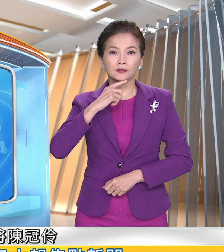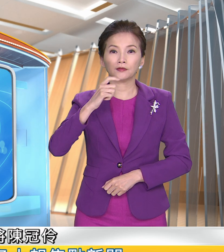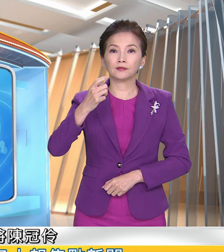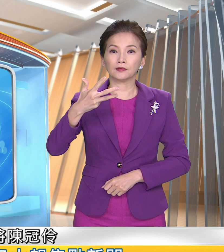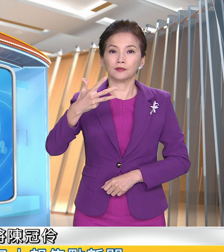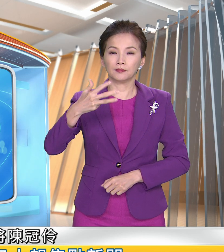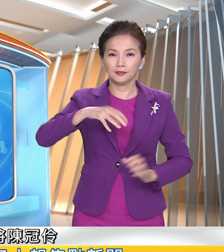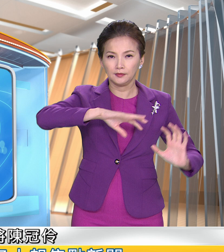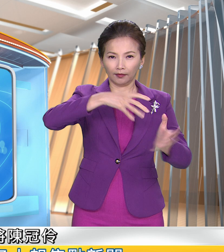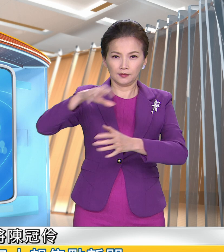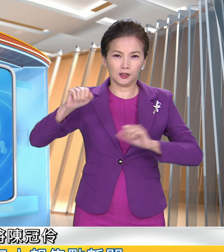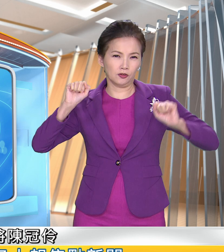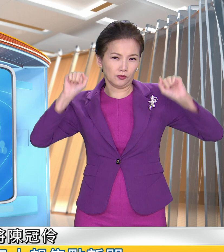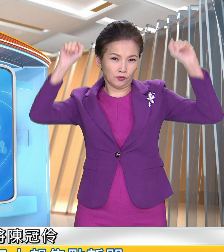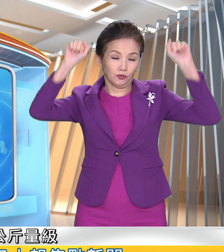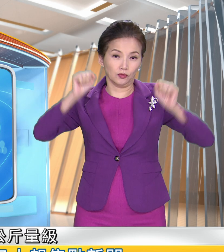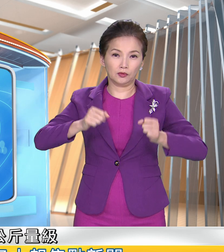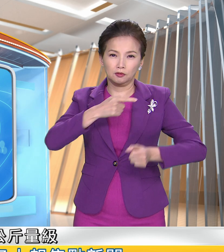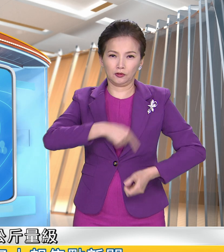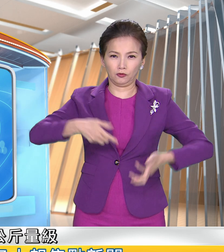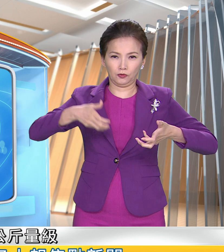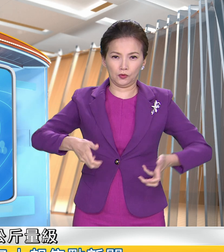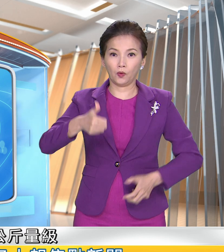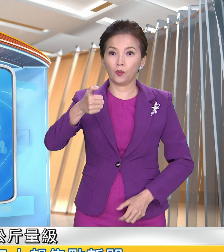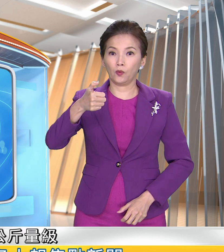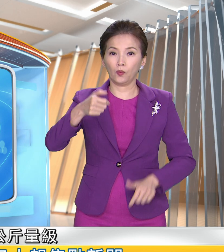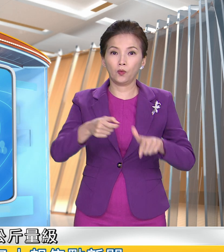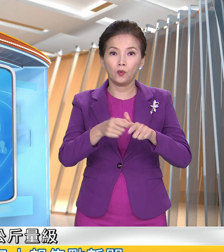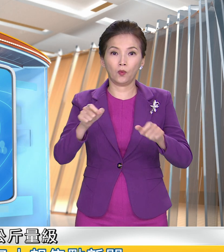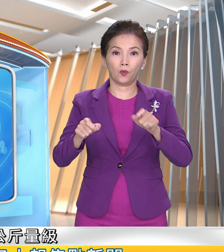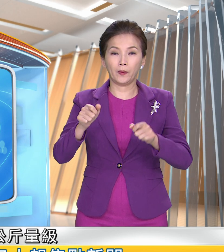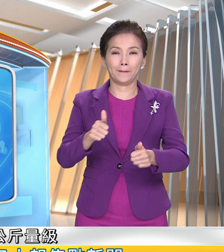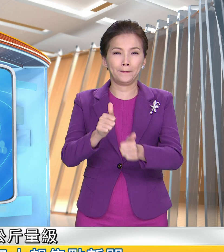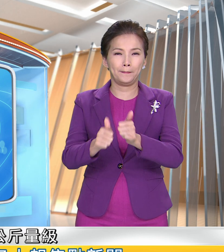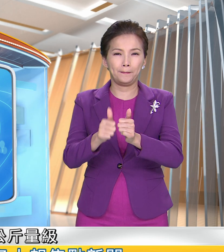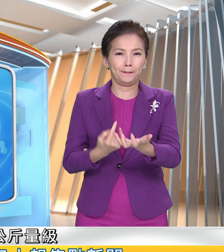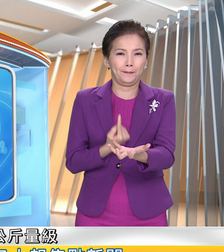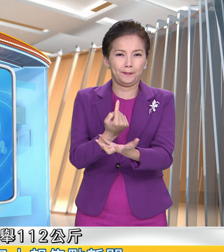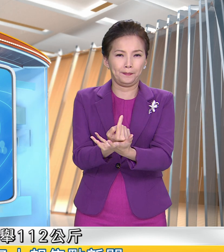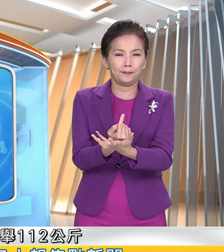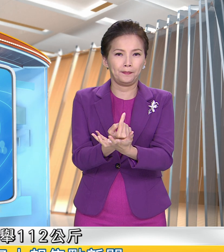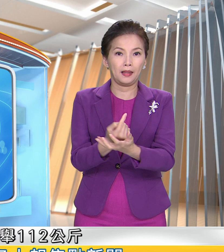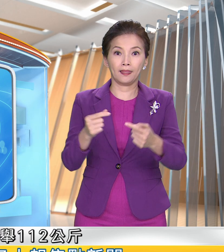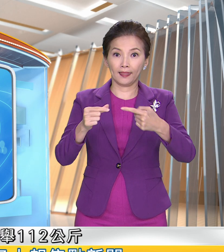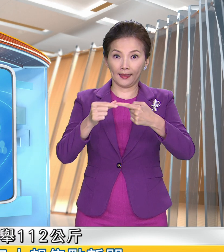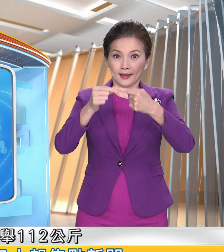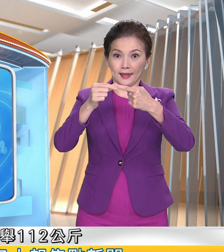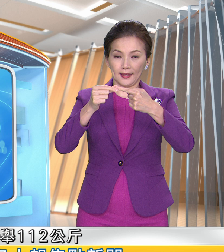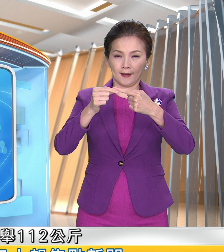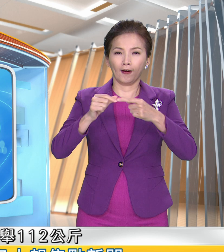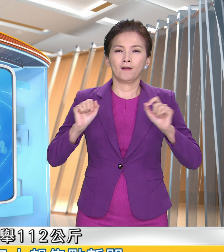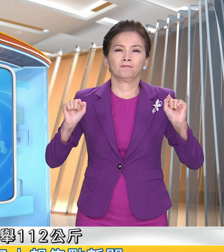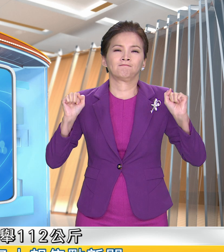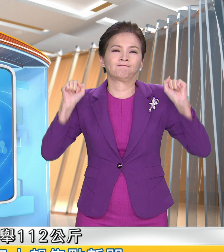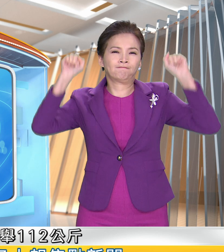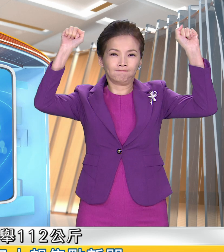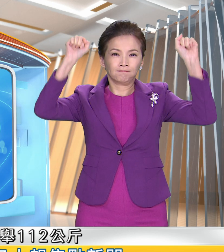霖在世界锦标赛55公斤量级，以抓举